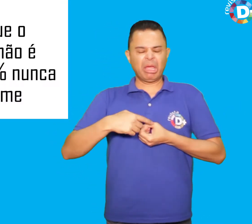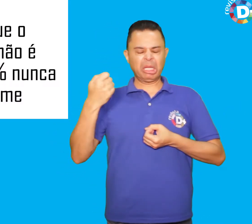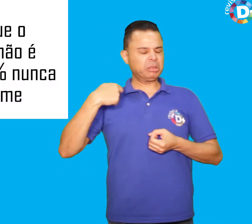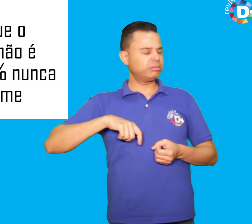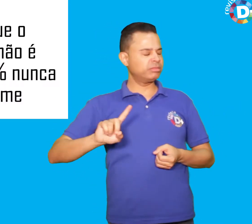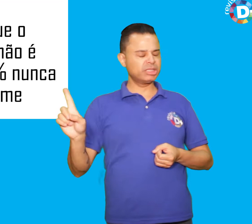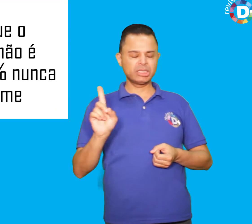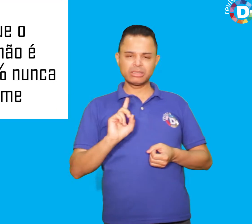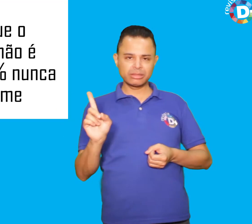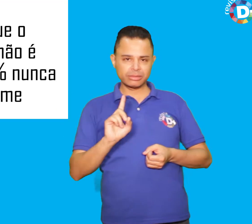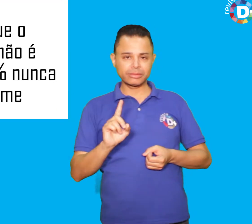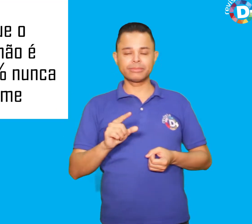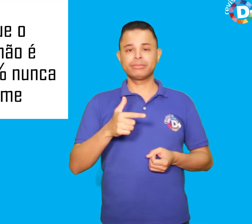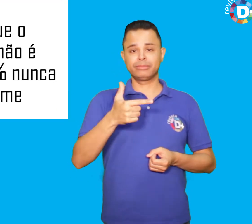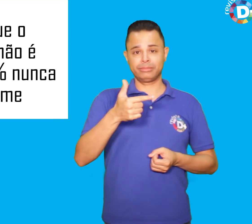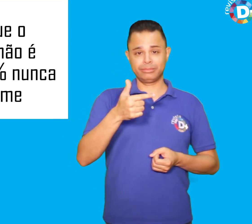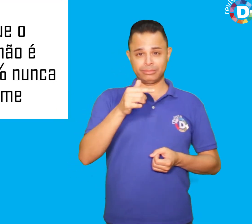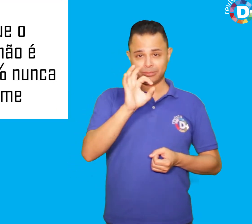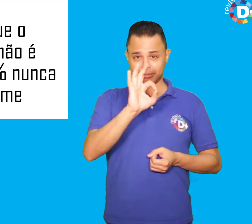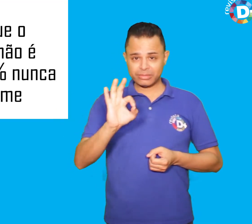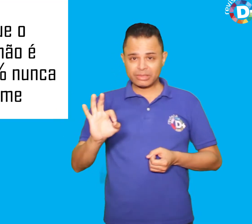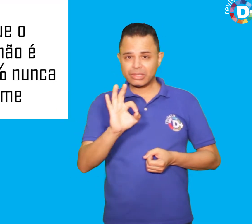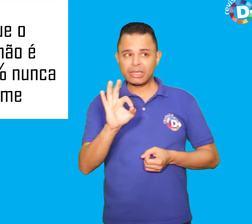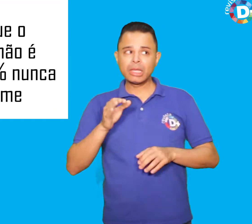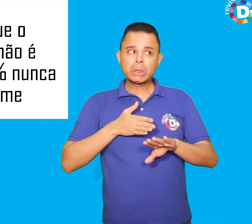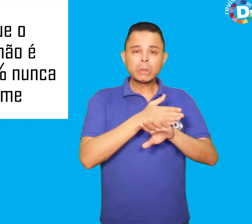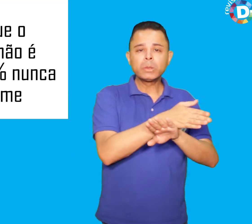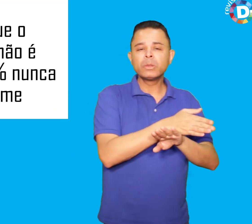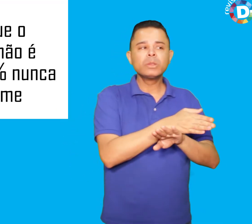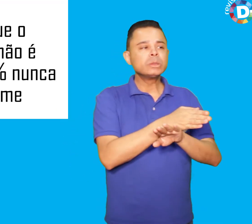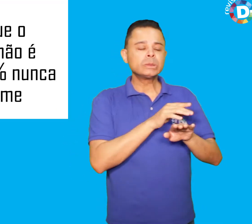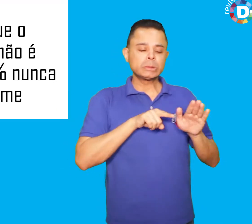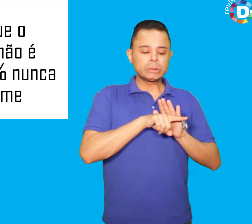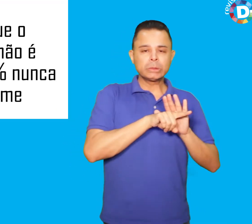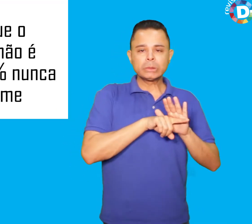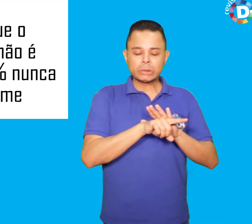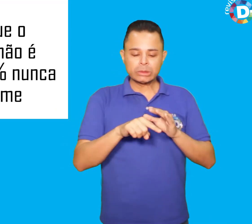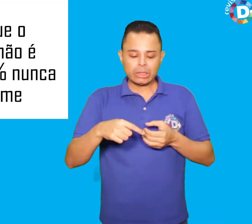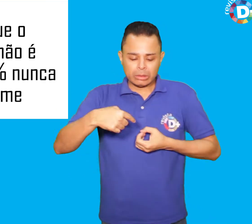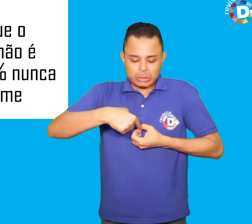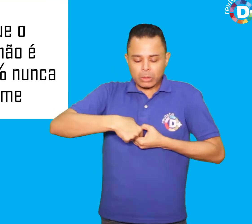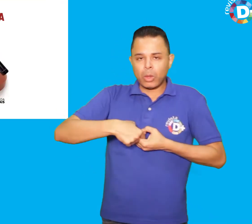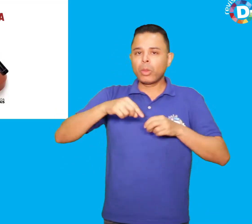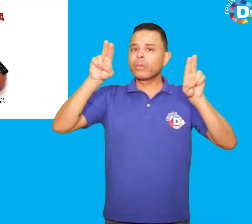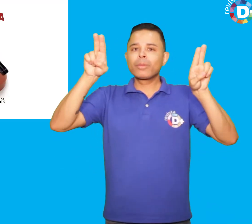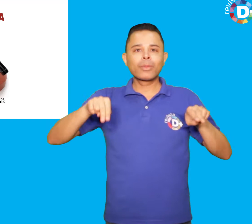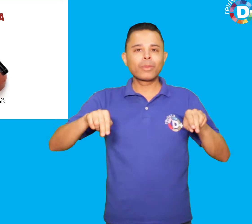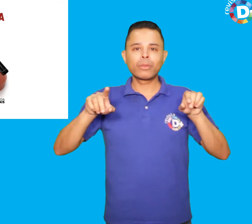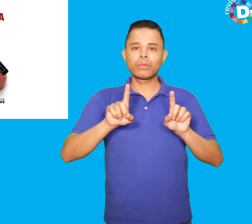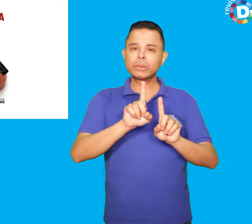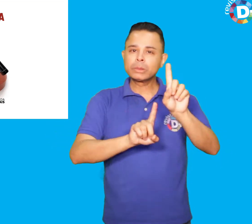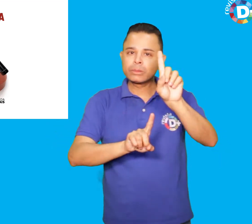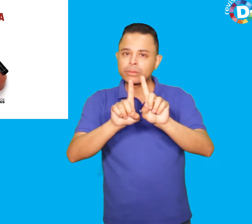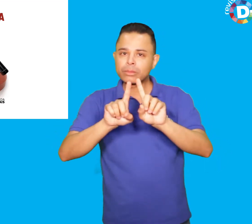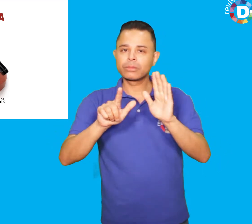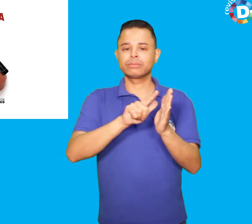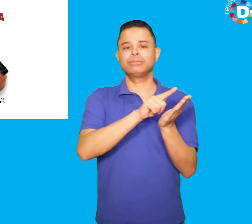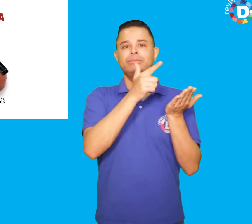E 27% nunca fizeram o exame, conforme dados de uma pesquisa Datafolha, realizada